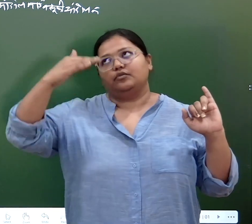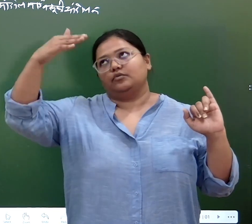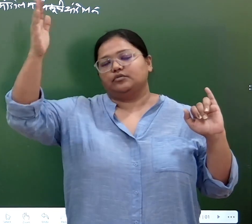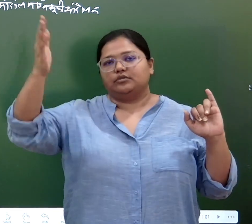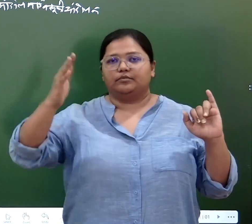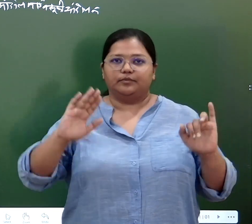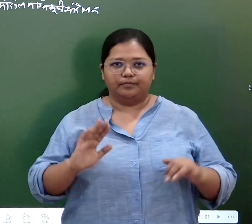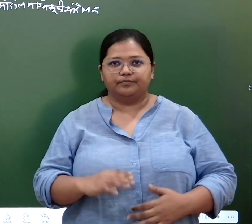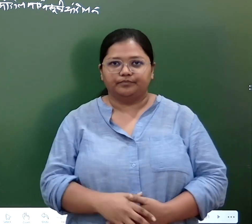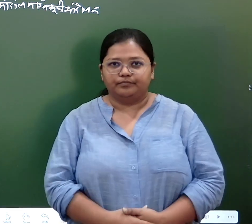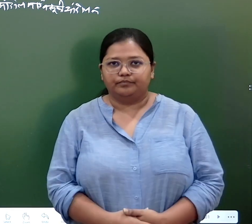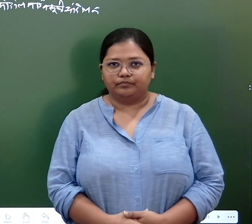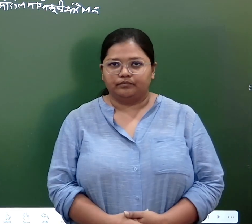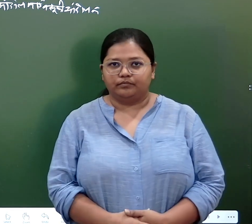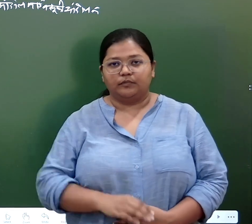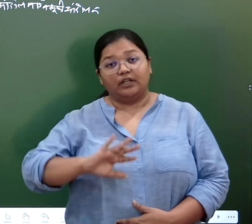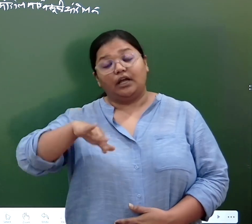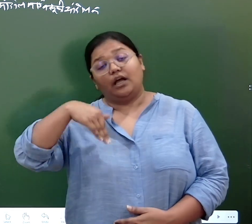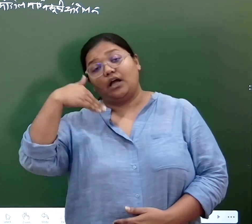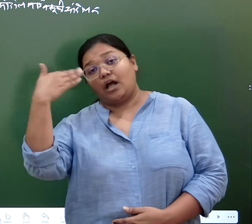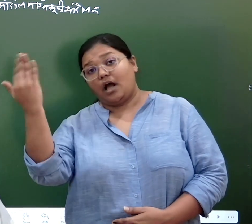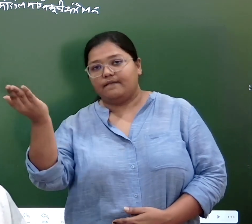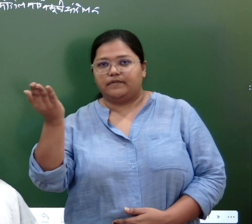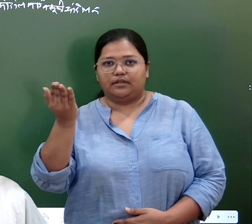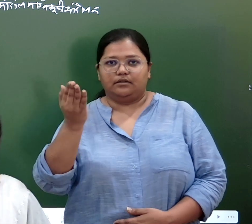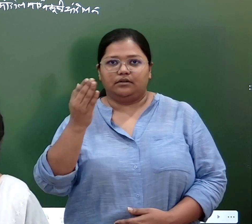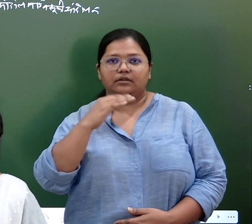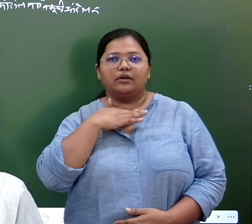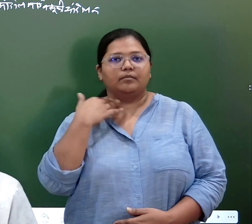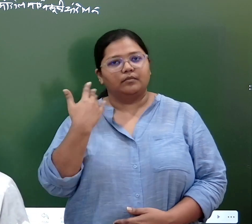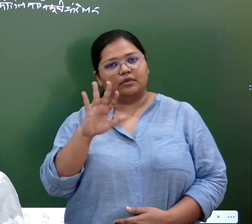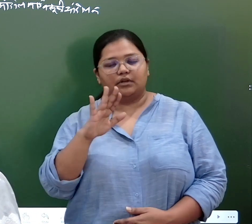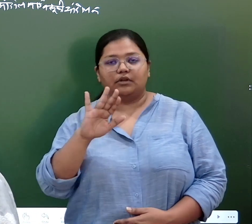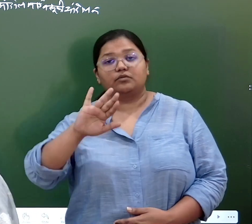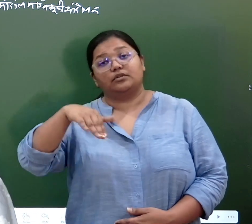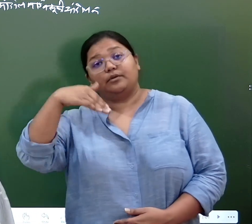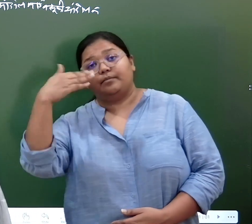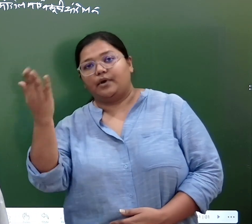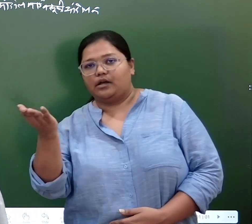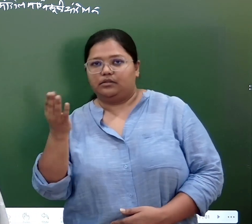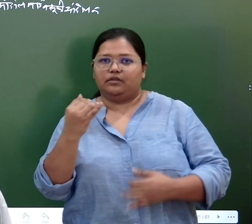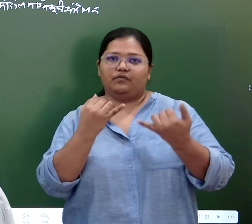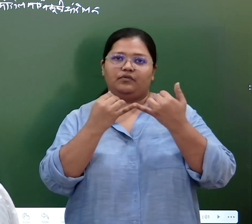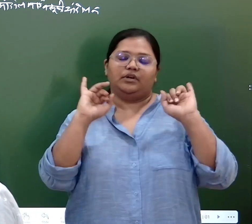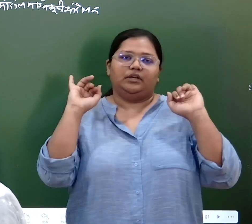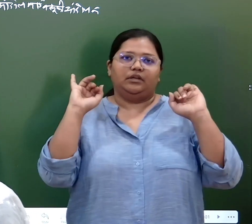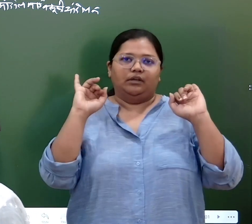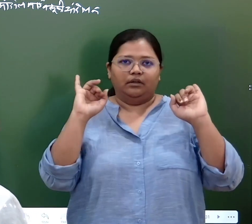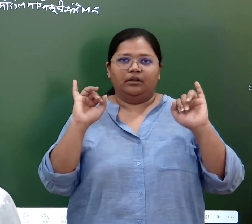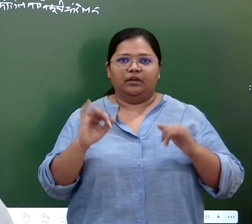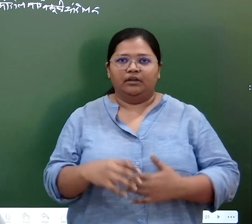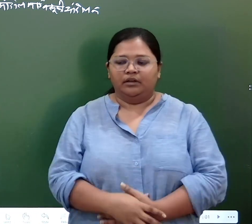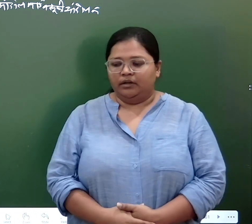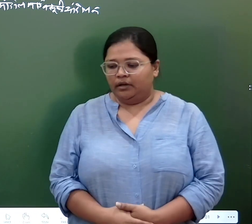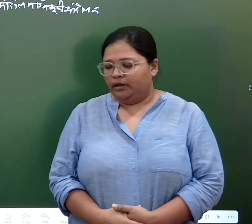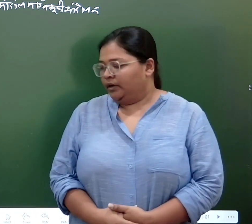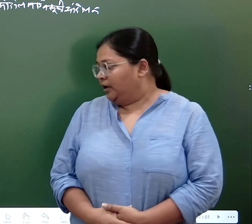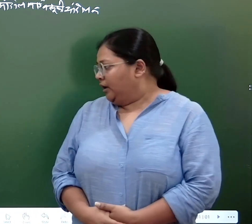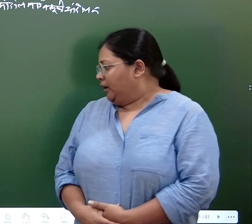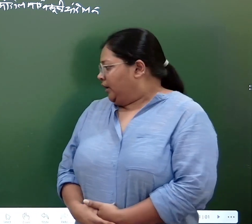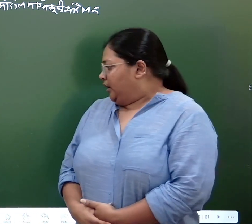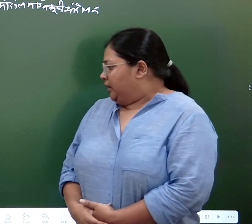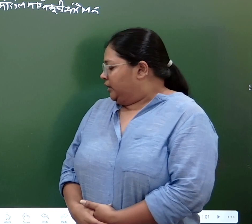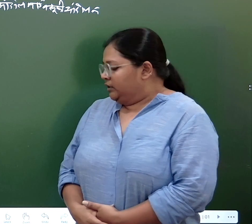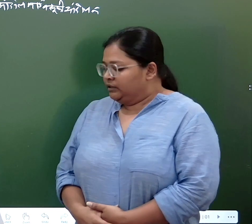अपने मत के द्वारा जो है इस चीज को बताया है, ठीक है। समझ में आया कि उत्पत्ति कैसे हुई,